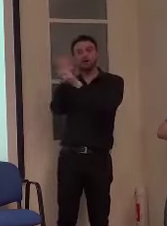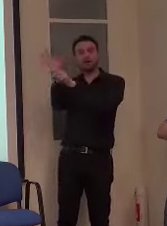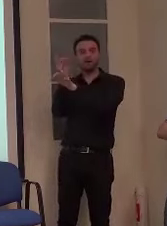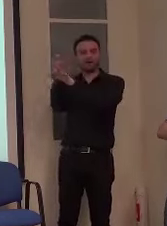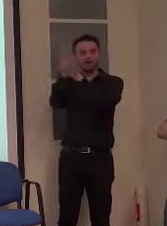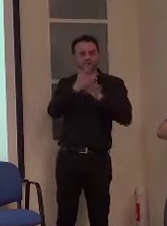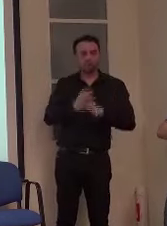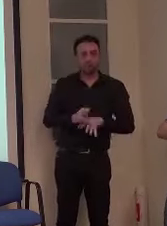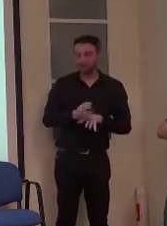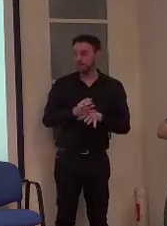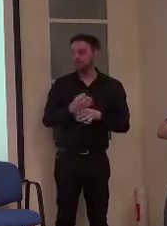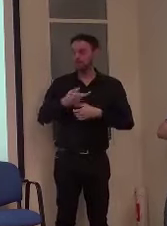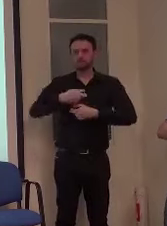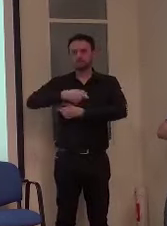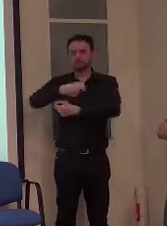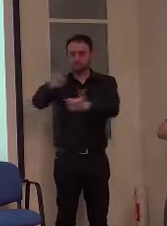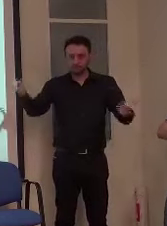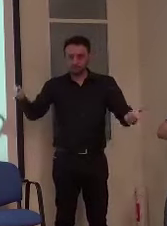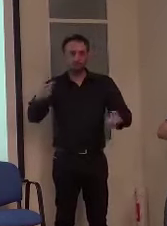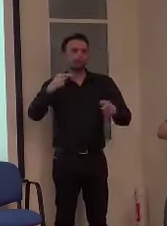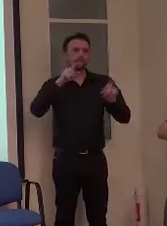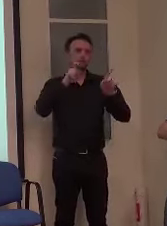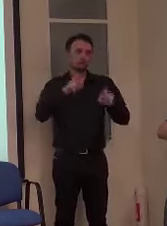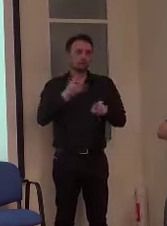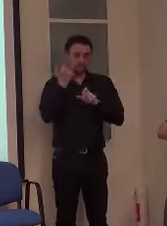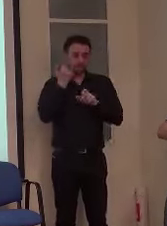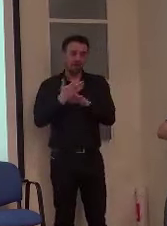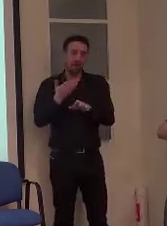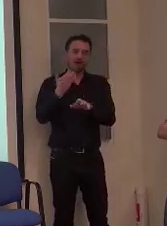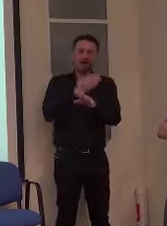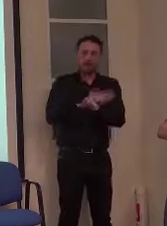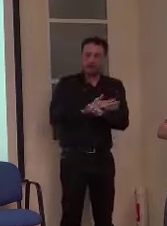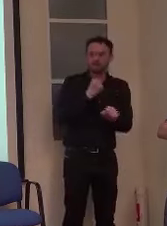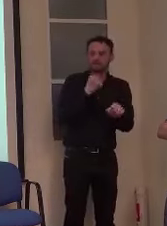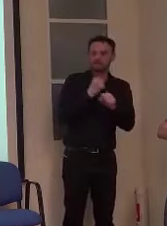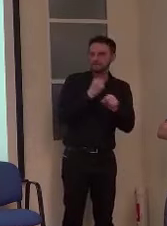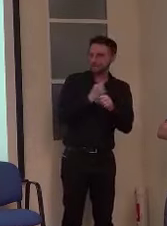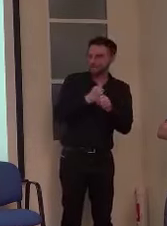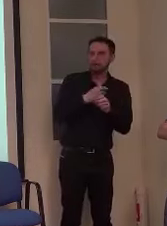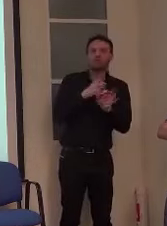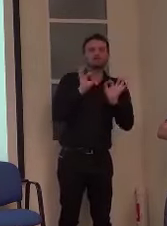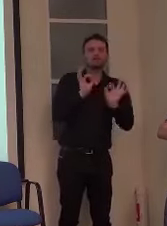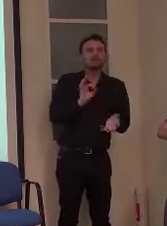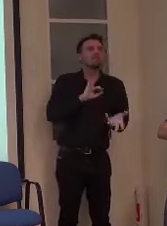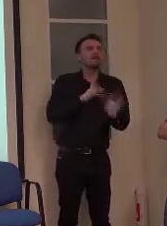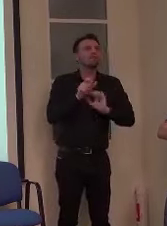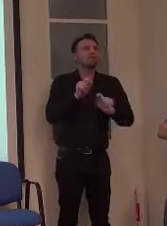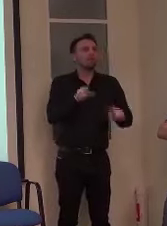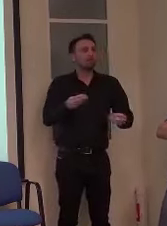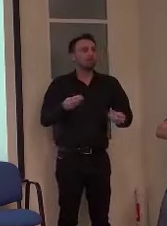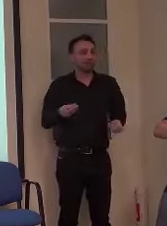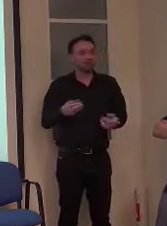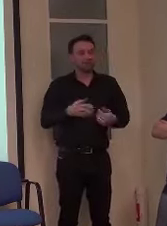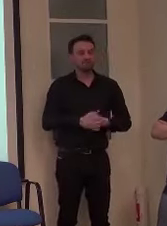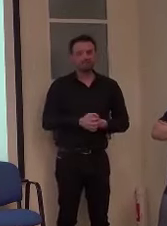escuelas que trabaja dos funcionarios